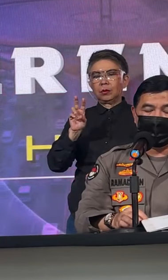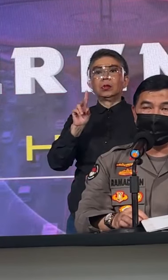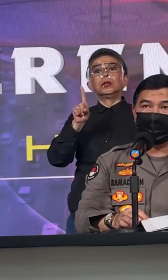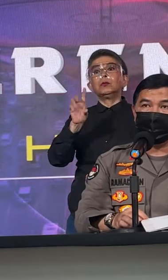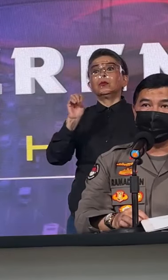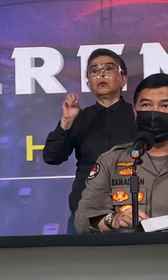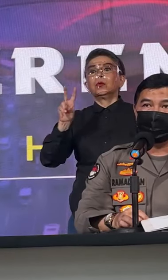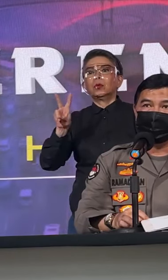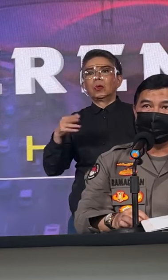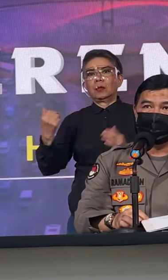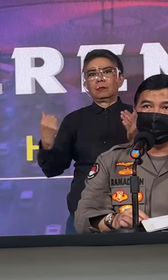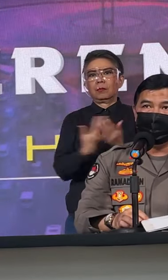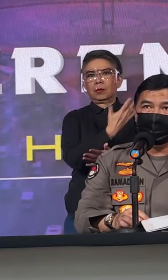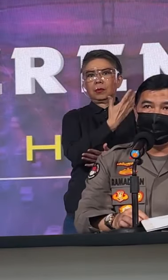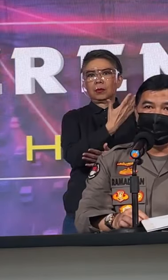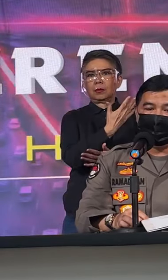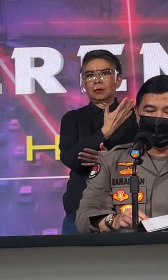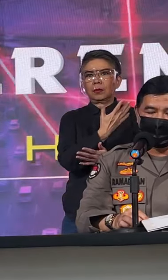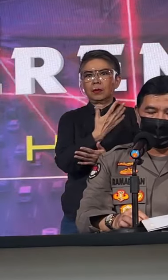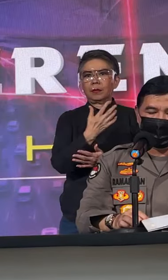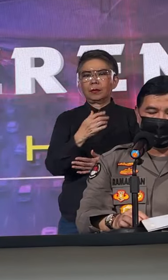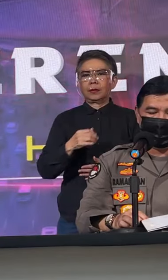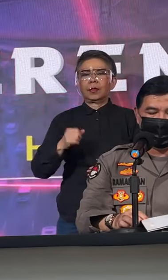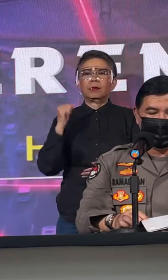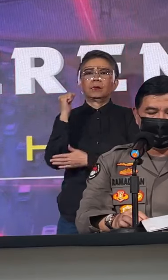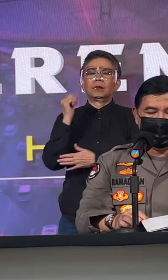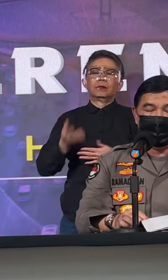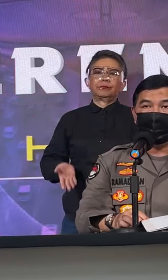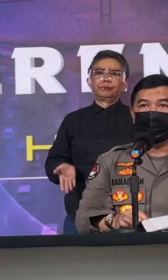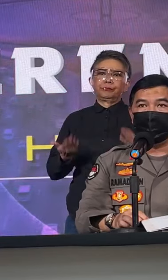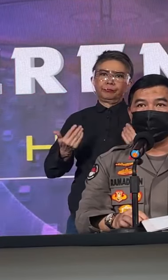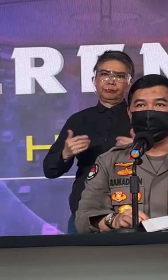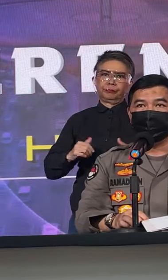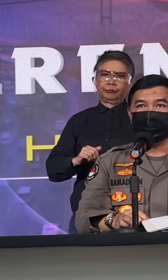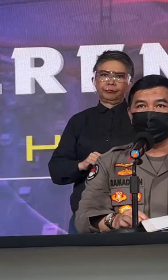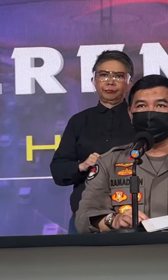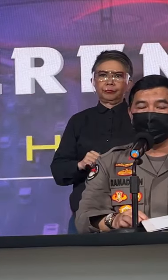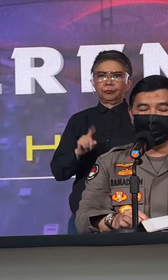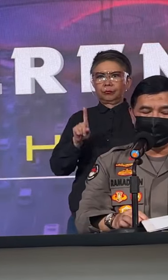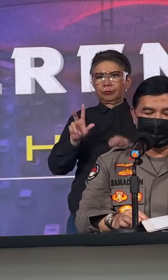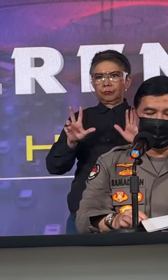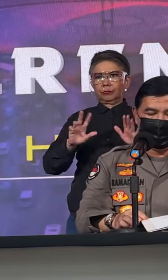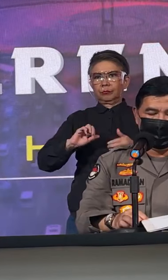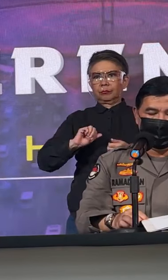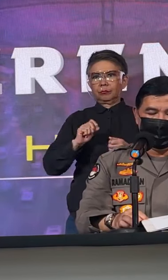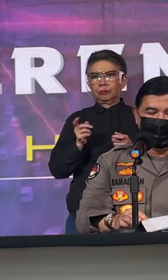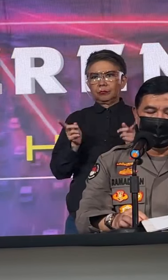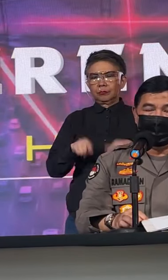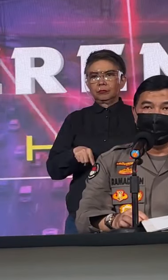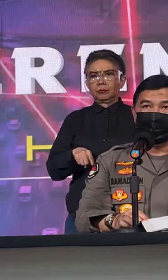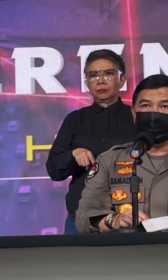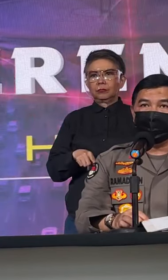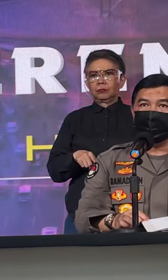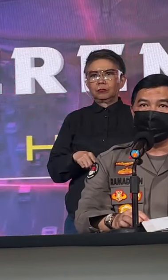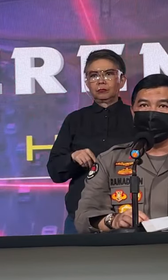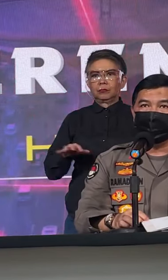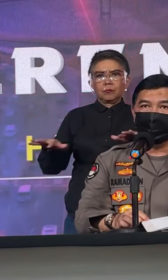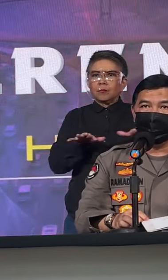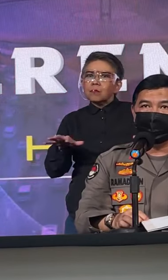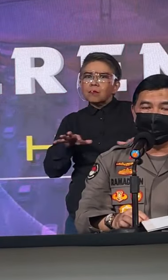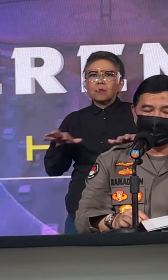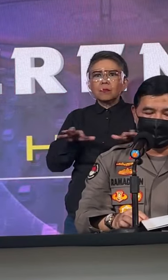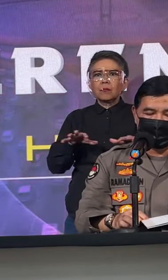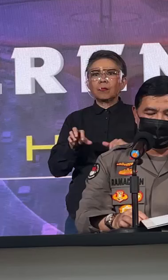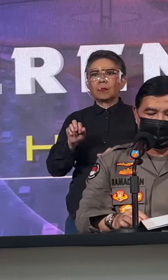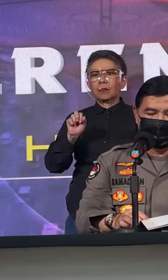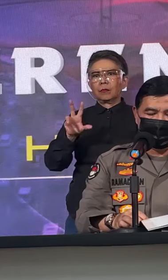kejadian, pelanggaran tindak pidana ringan 18 kejadian, bencana